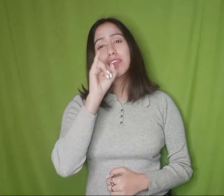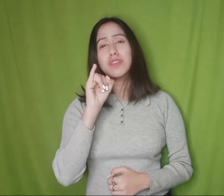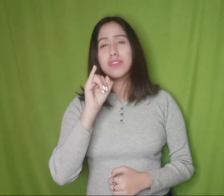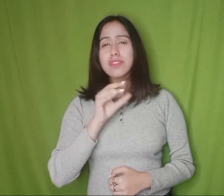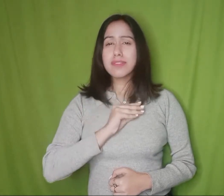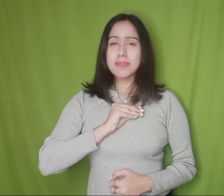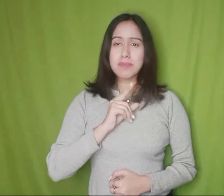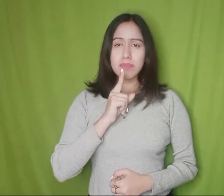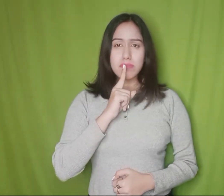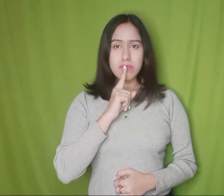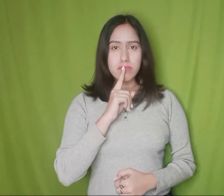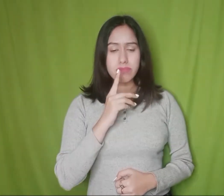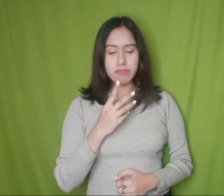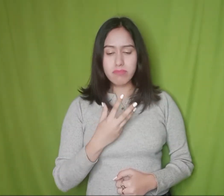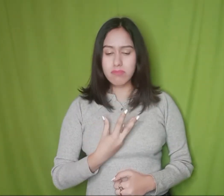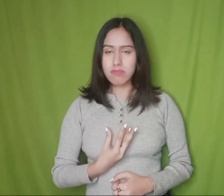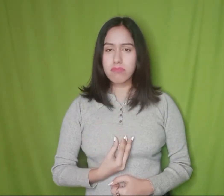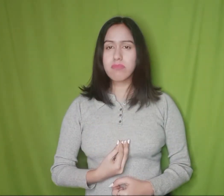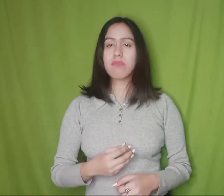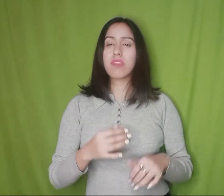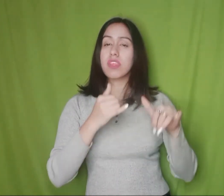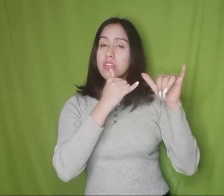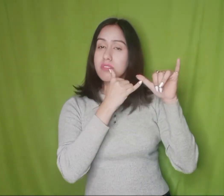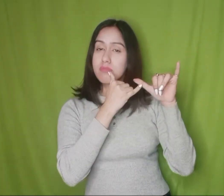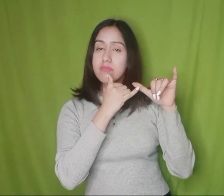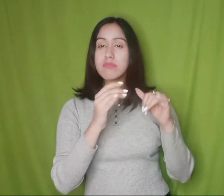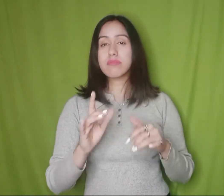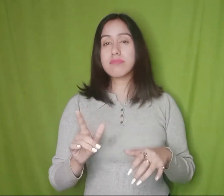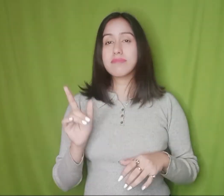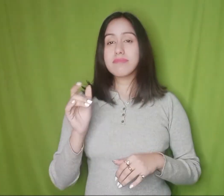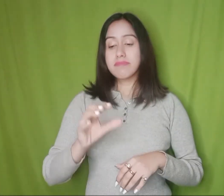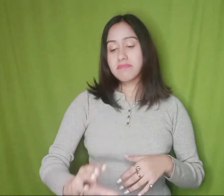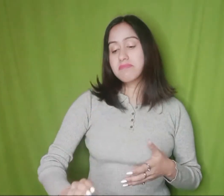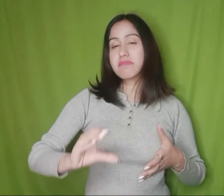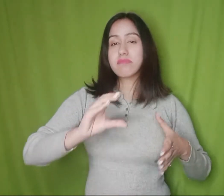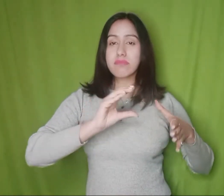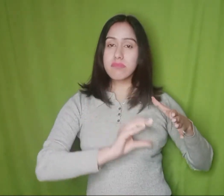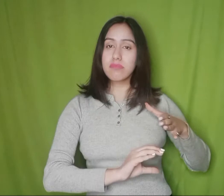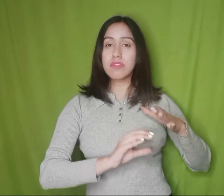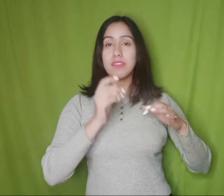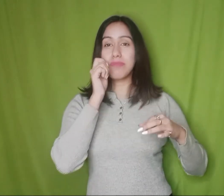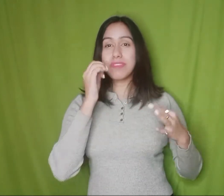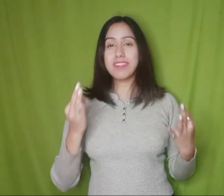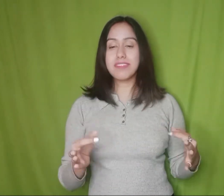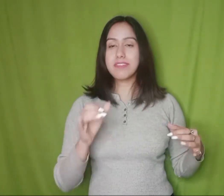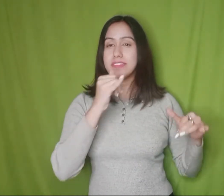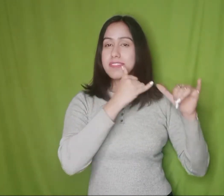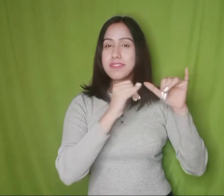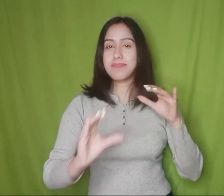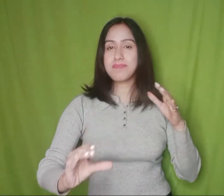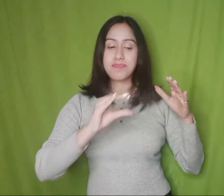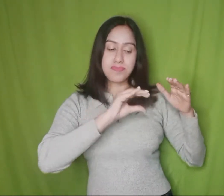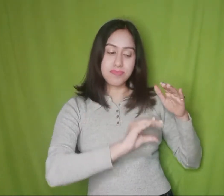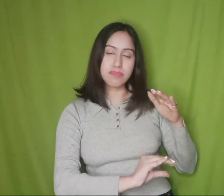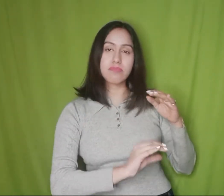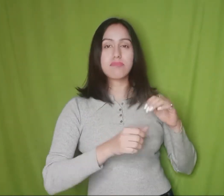में आंसू भर आए। छोटी सी बच्ची कांप के रह गई। साधु बाबा ने मूर्ति उठाई, झोले में